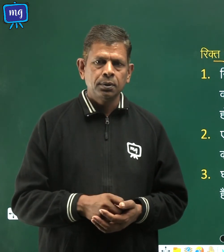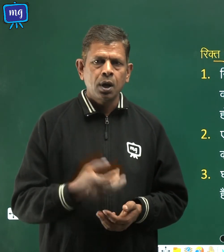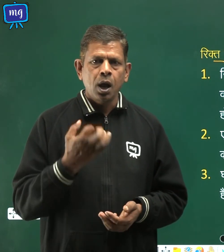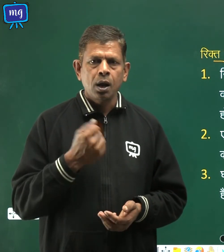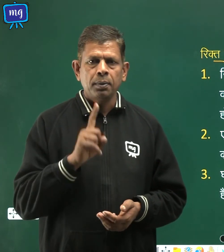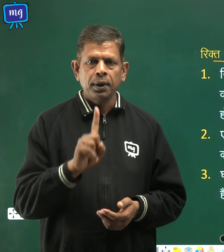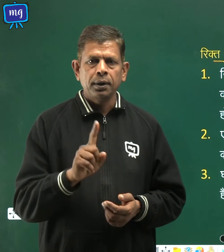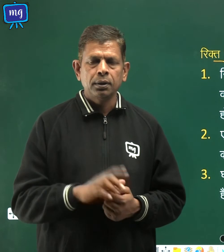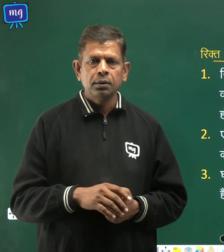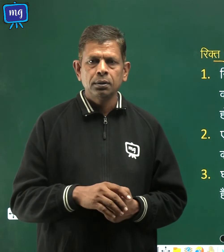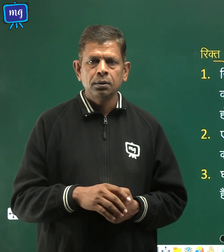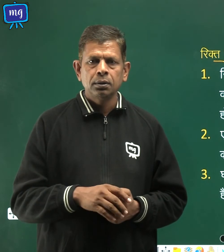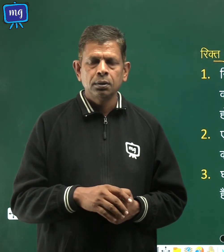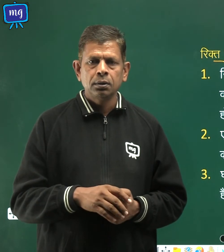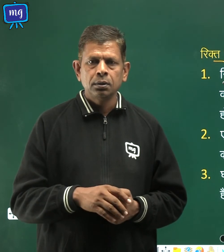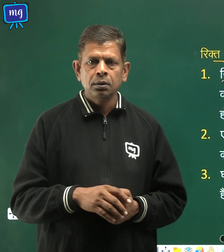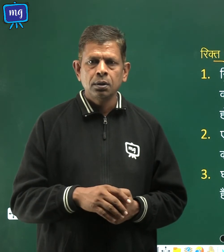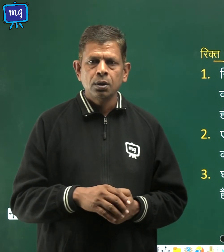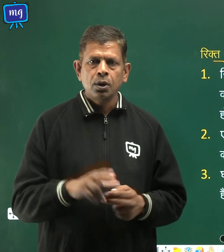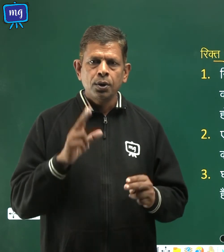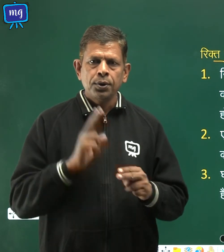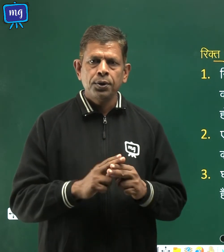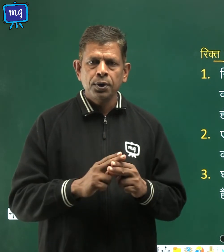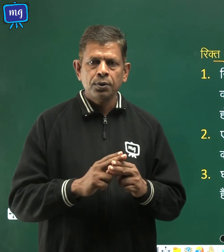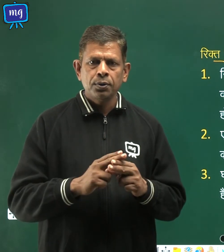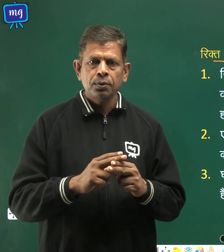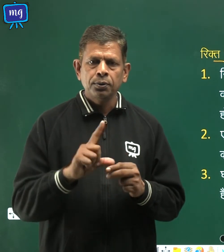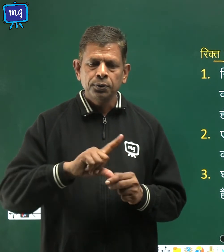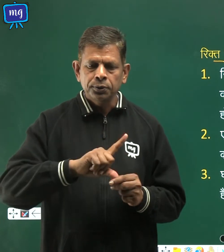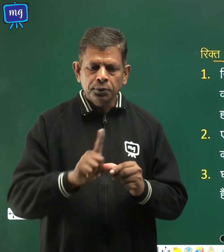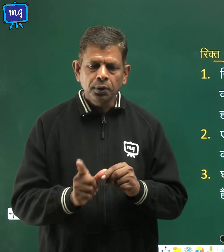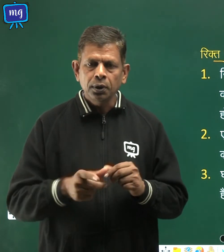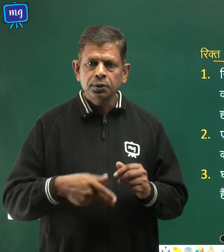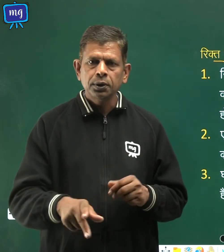नंबर 1, नियत चाल से